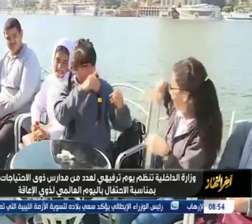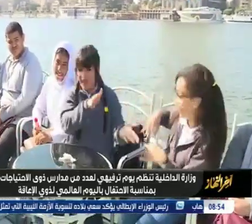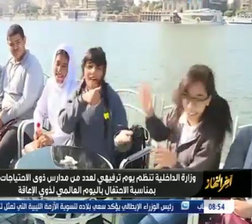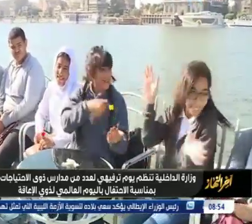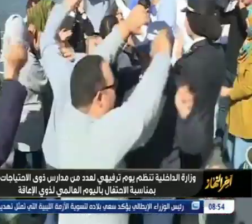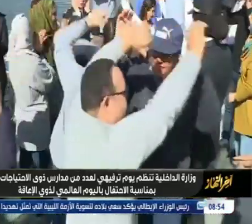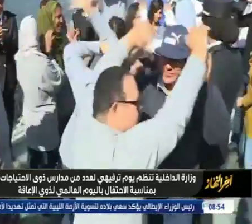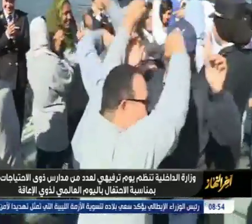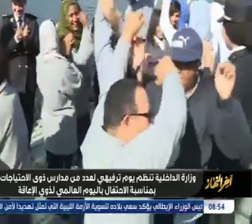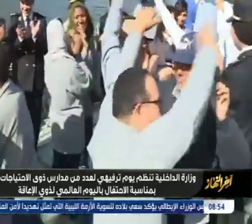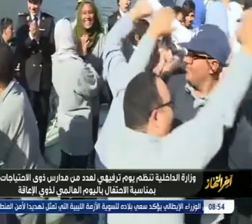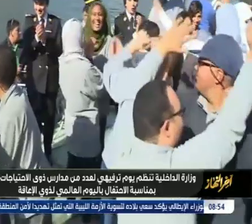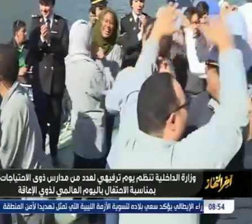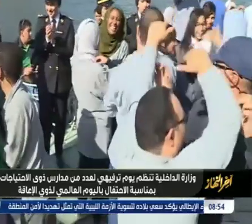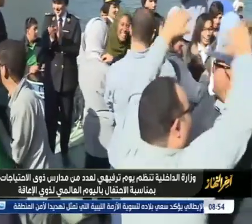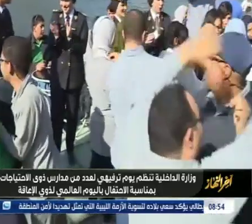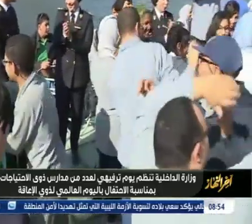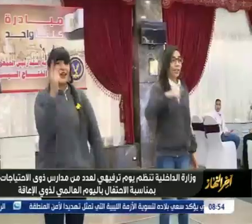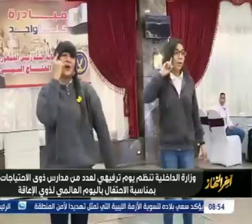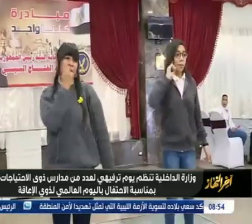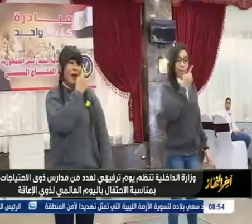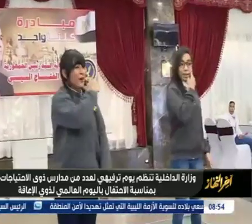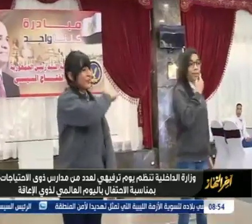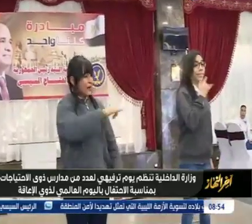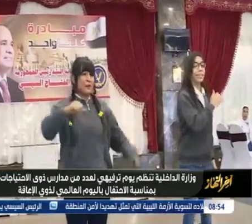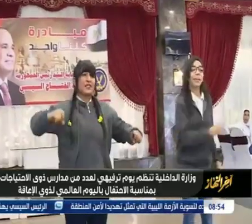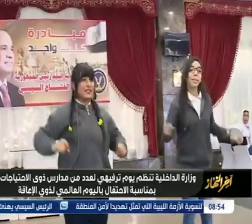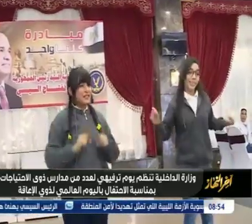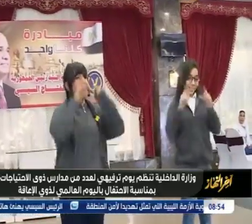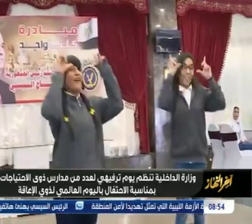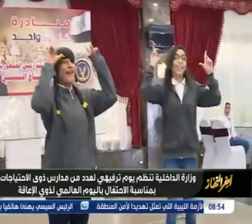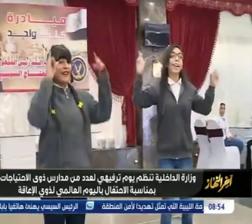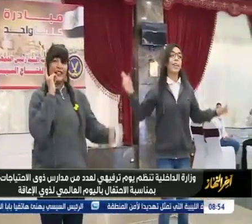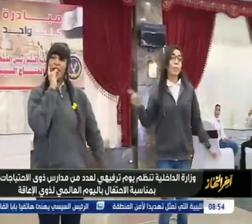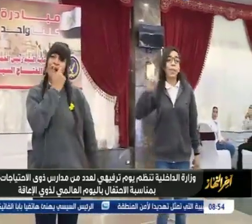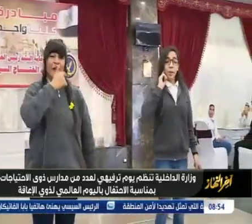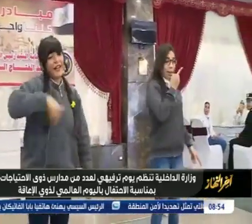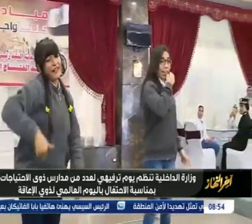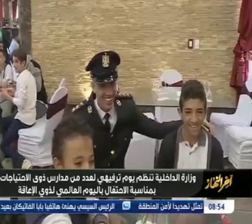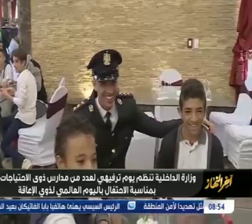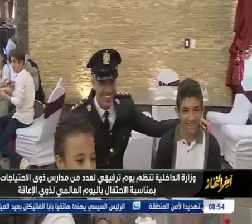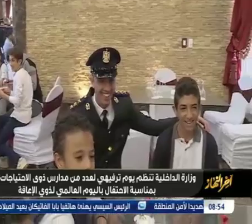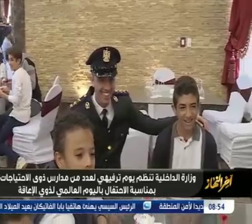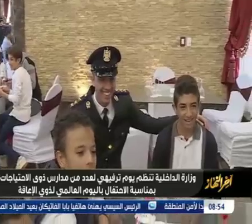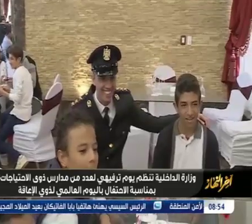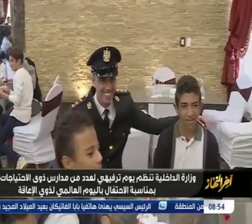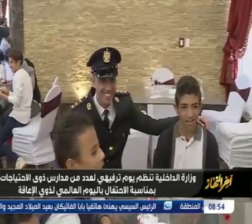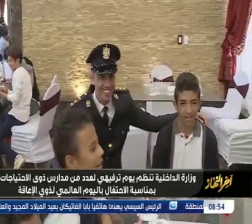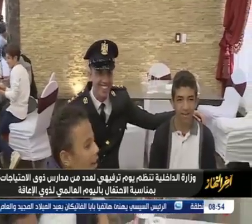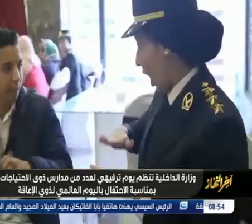وساحرة. كما تضمن برنامج الحفل عروضا وفقرات فنية مختلفة ومتنوعة استمتع بها الحضور وتفاعل معها،